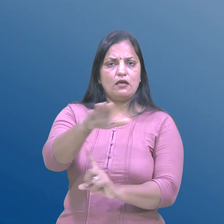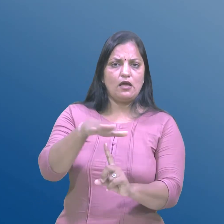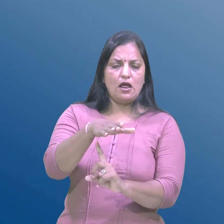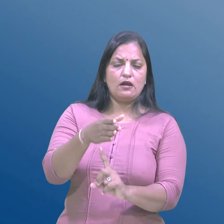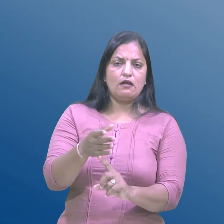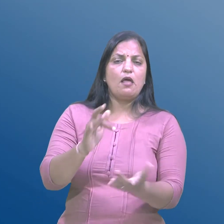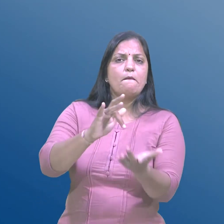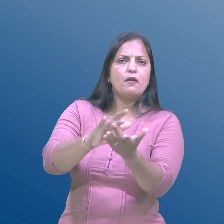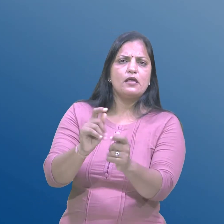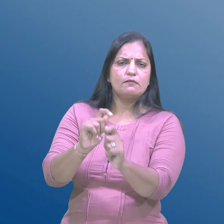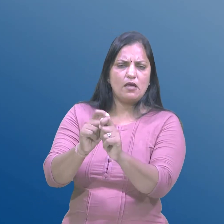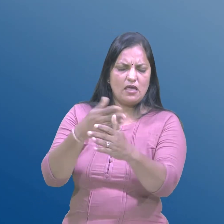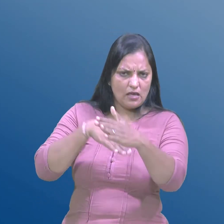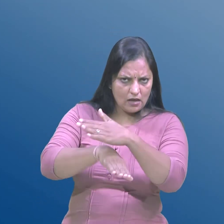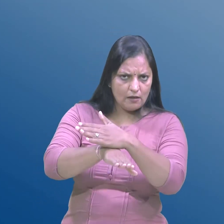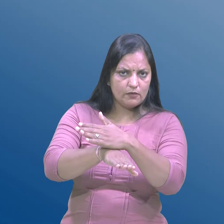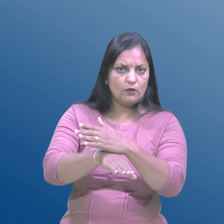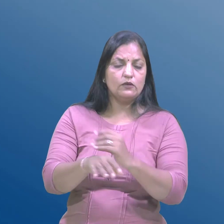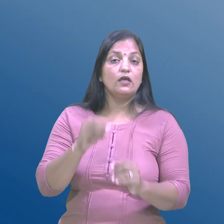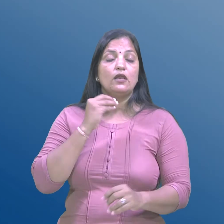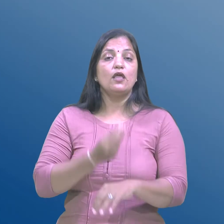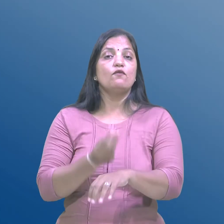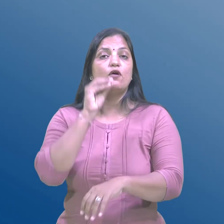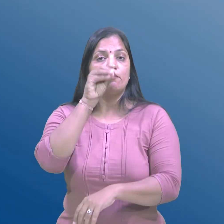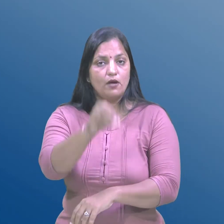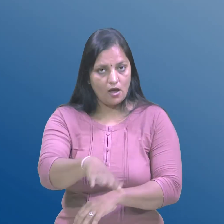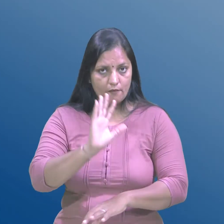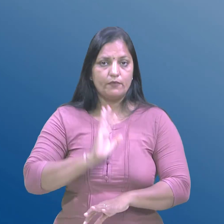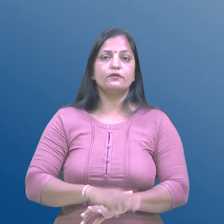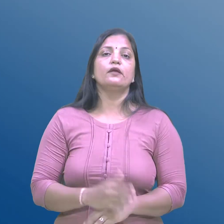છે તેમની વિશે માહિતી આપી શકે.